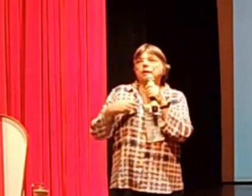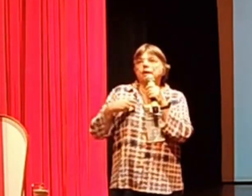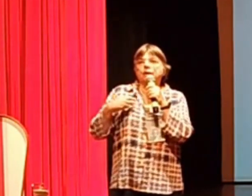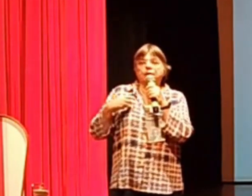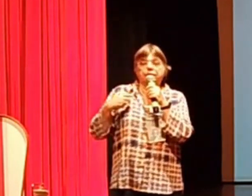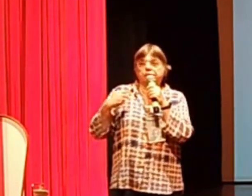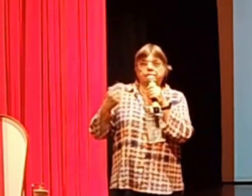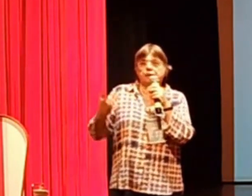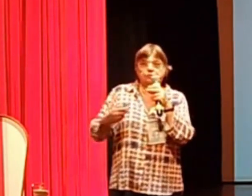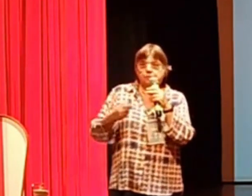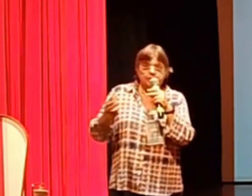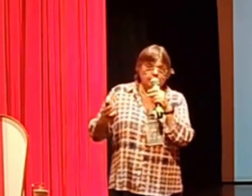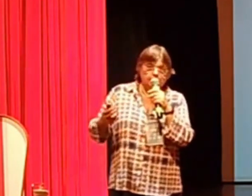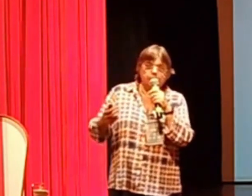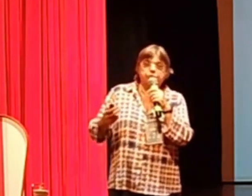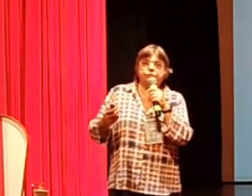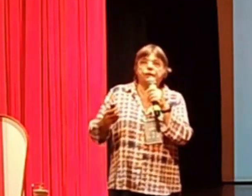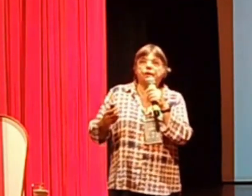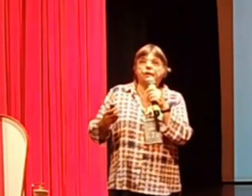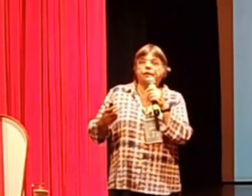pergunta,